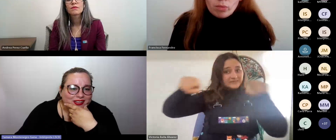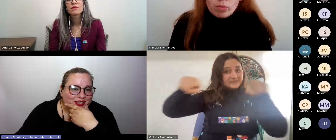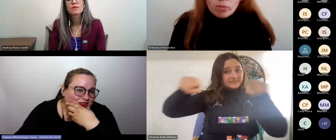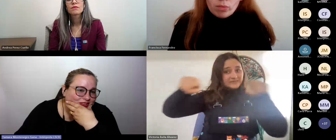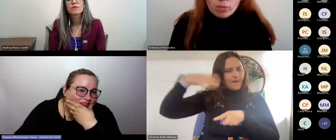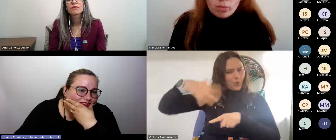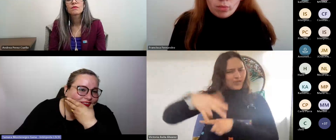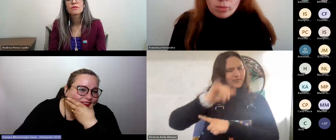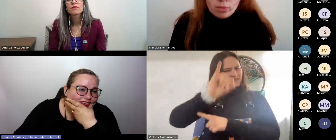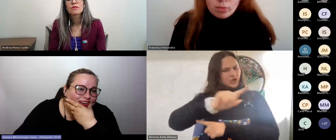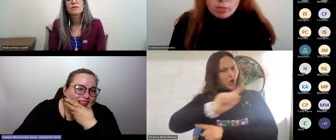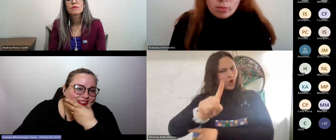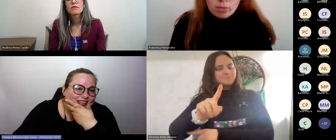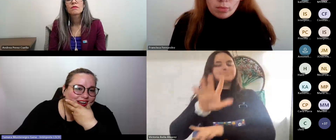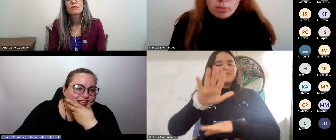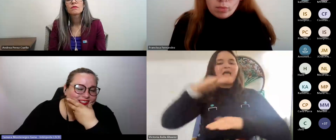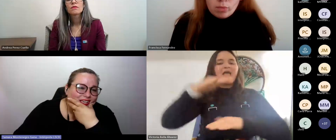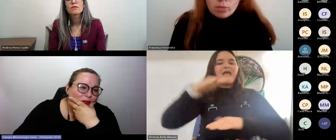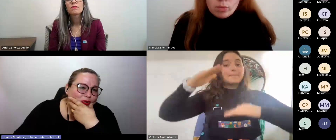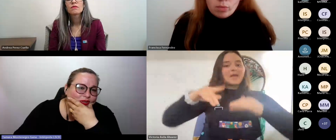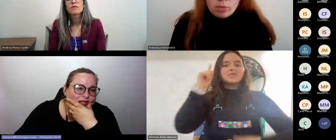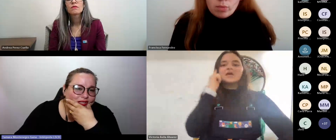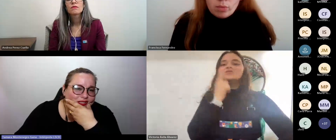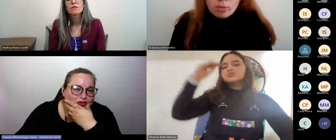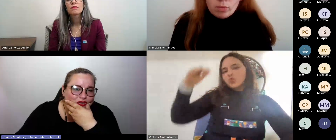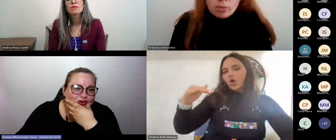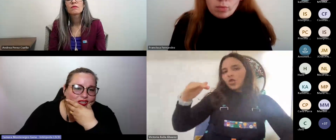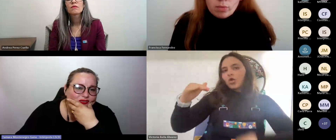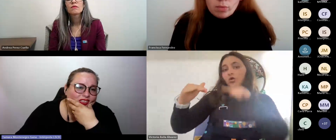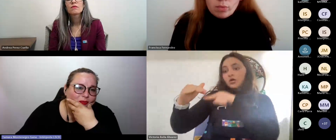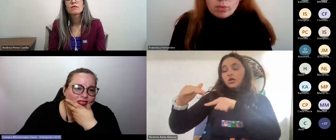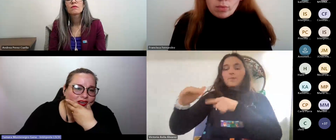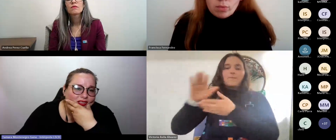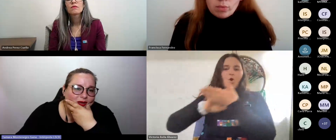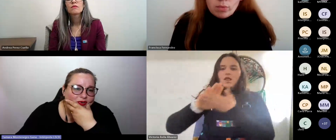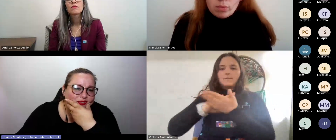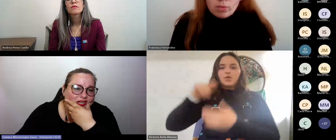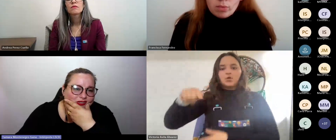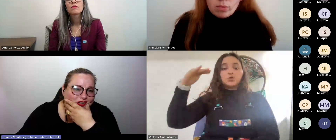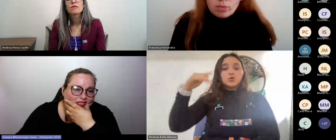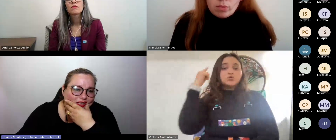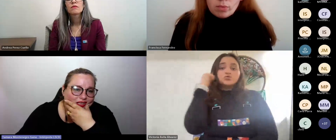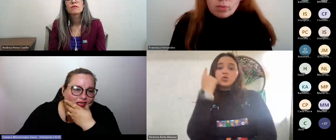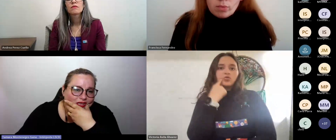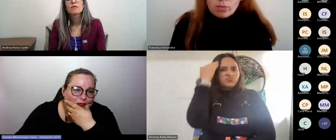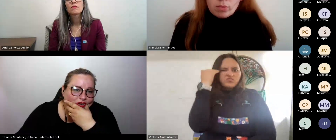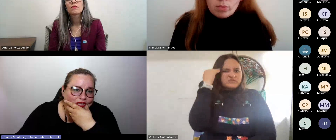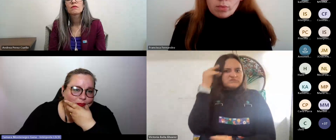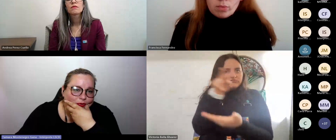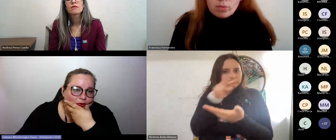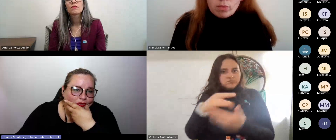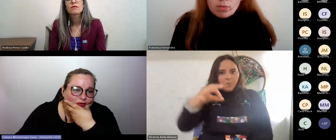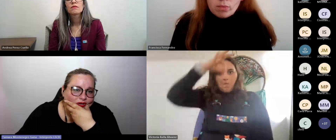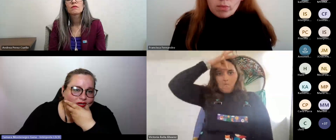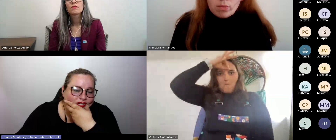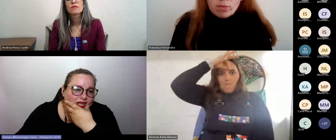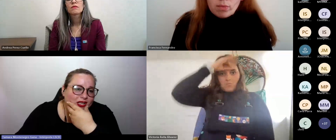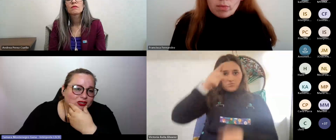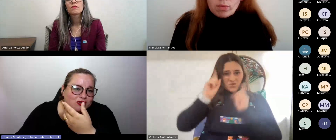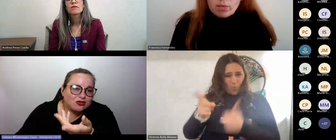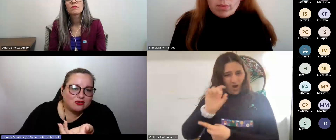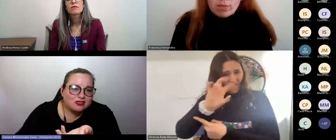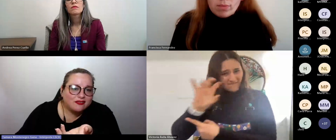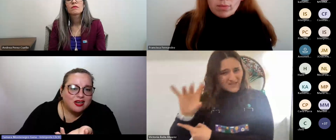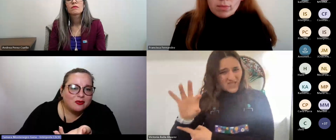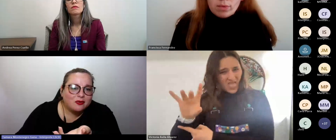En cuanto al dactilógico, en la sala, si es importante, sí o no, eso va a depender de la persona sorda. Por ejemplo, cuando